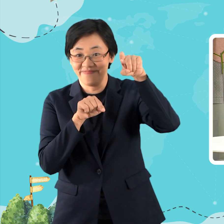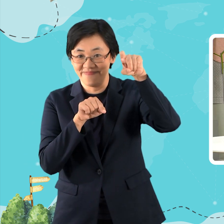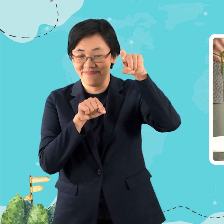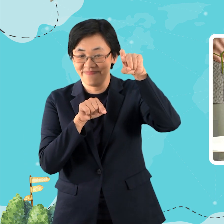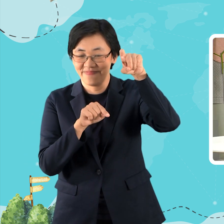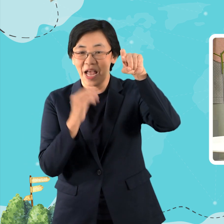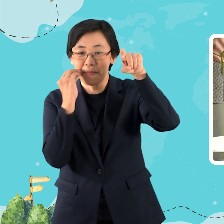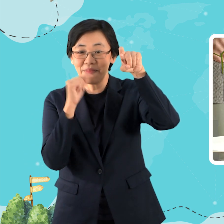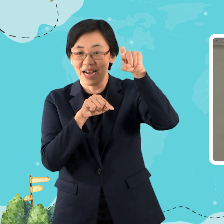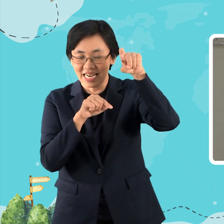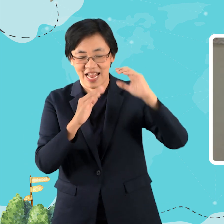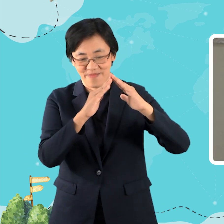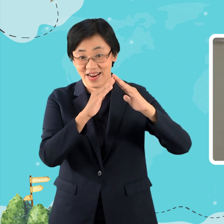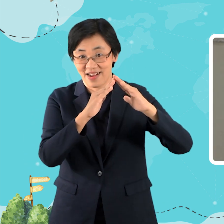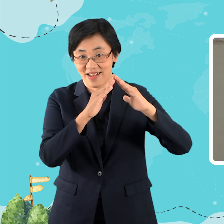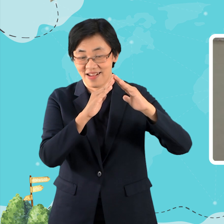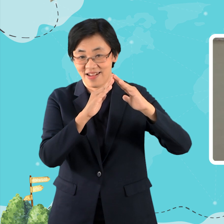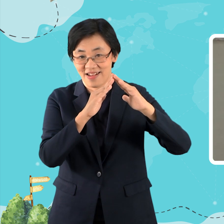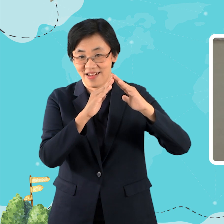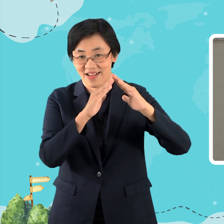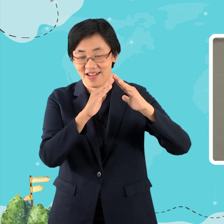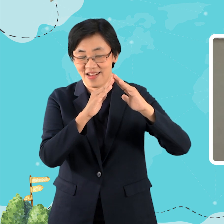บ้านแบบนี้นะคะมีหลังค